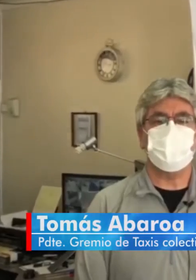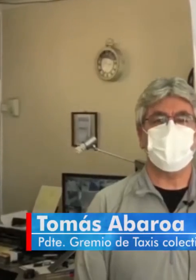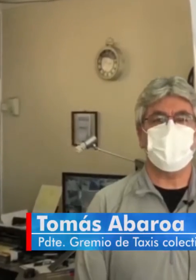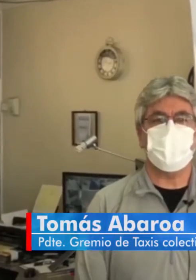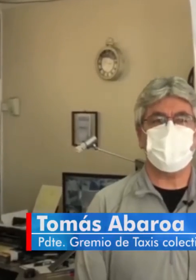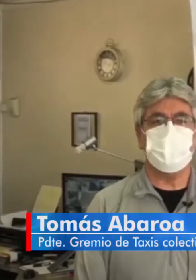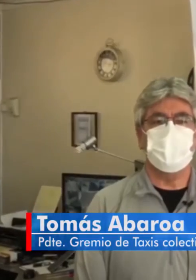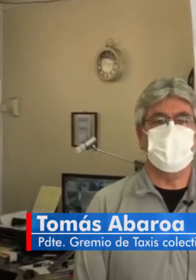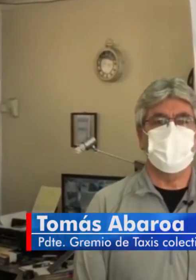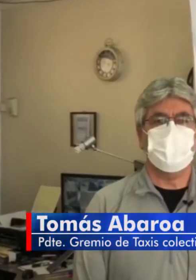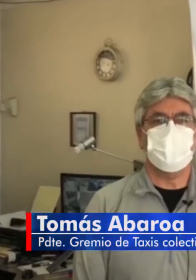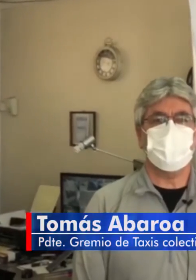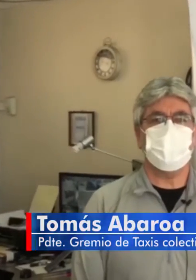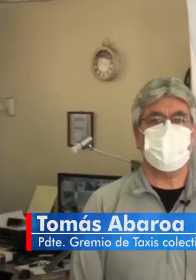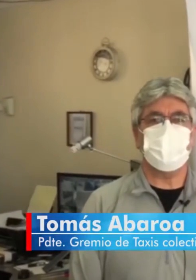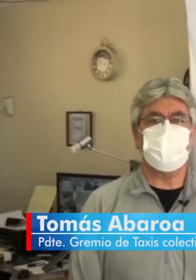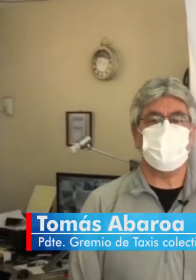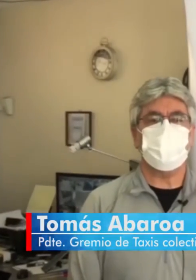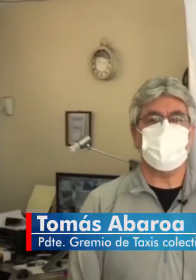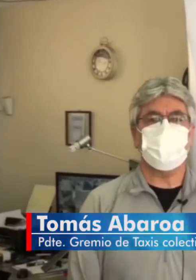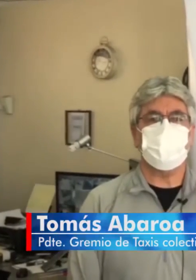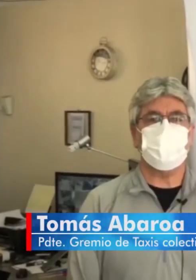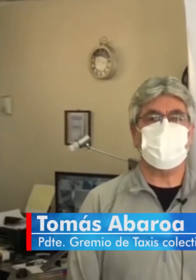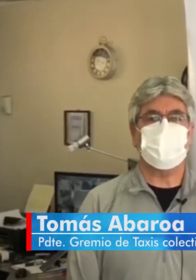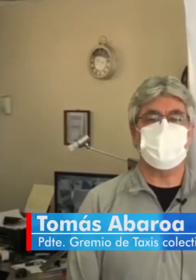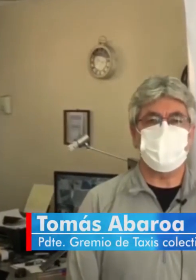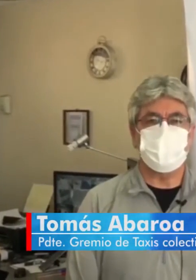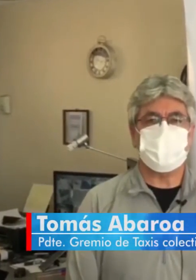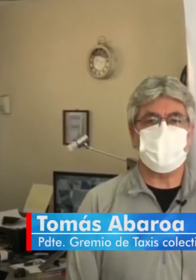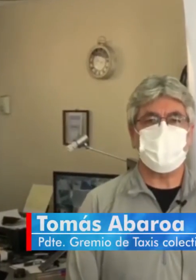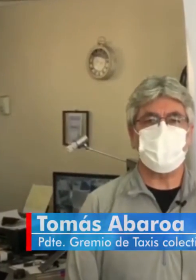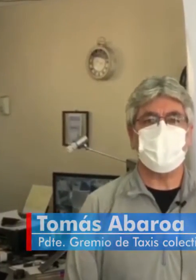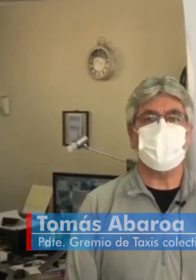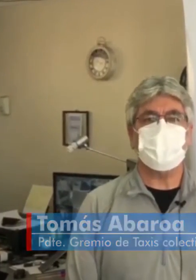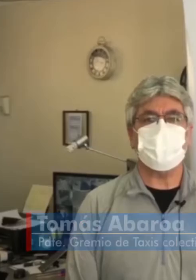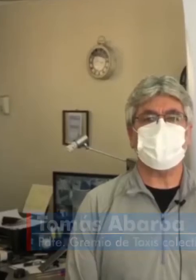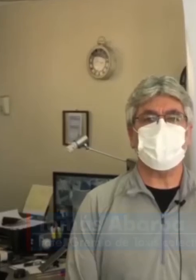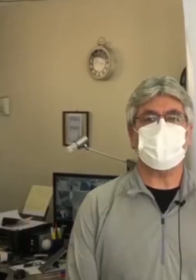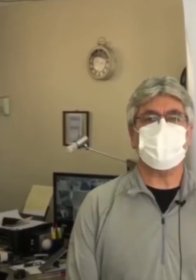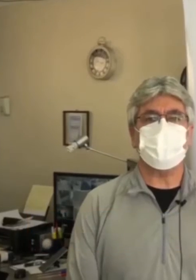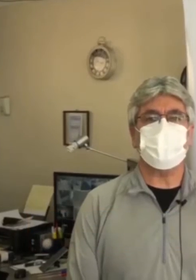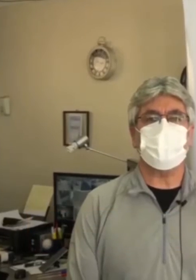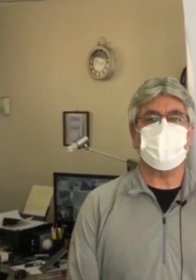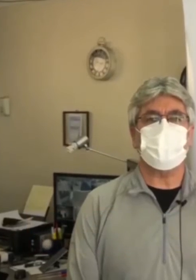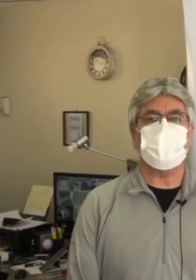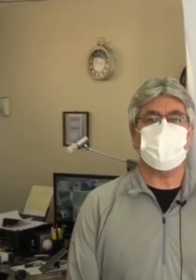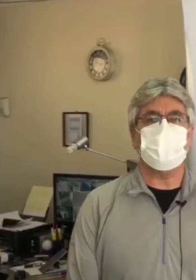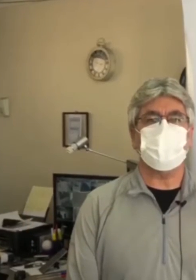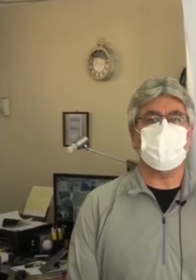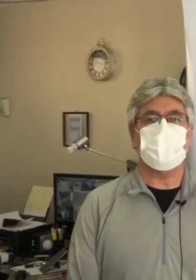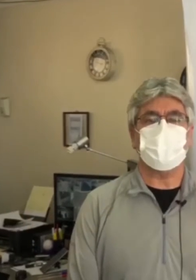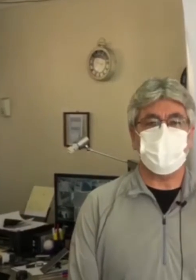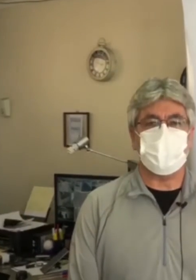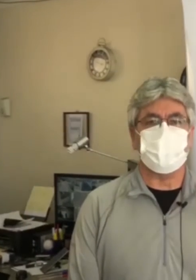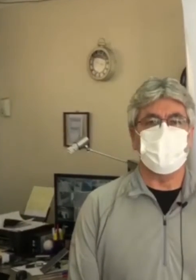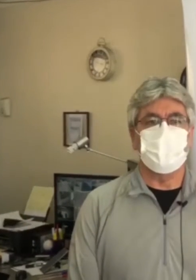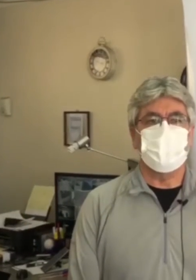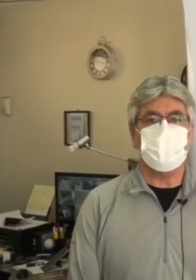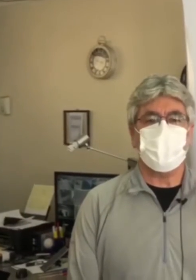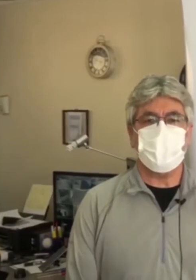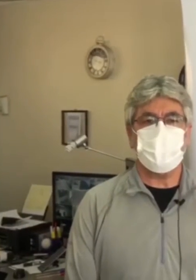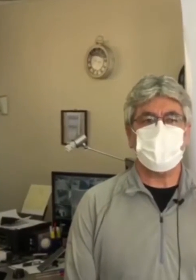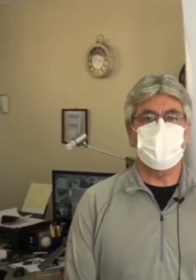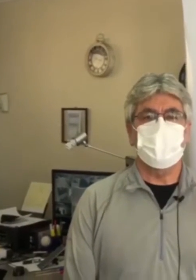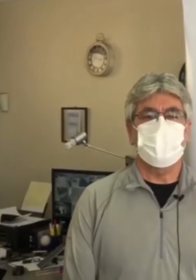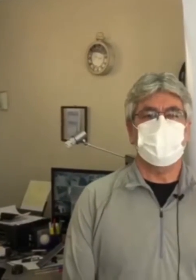del autocuidado, en donde tú como pasajero eliges el transporte a llevar,